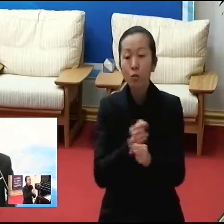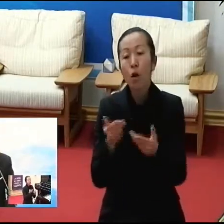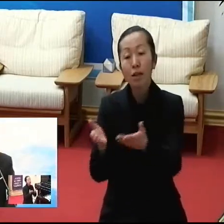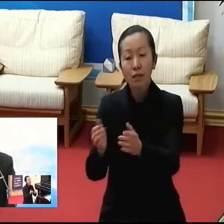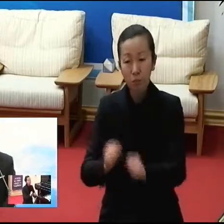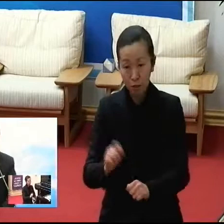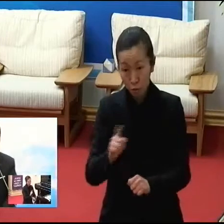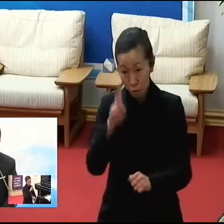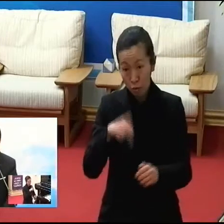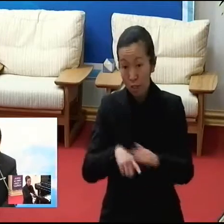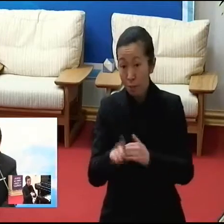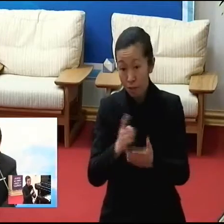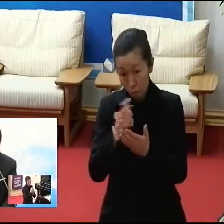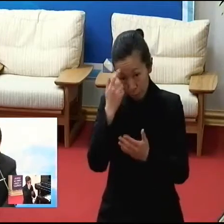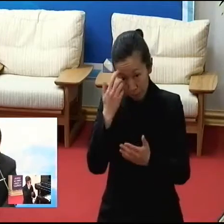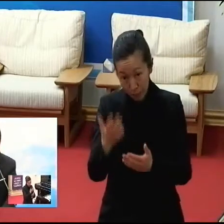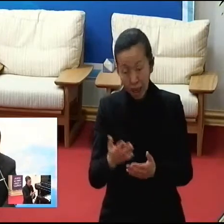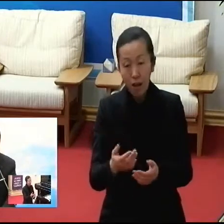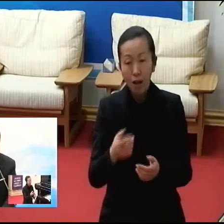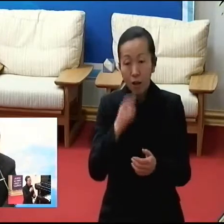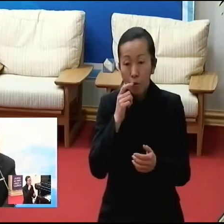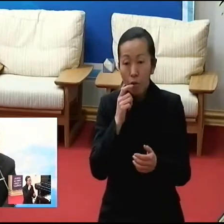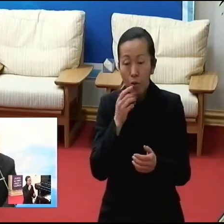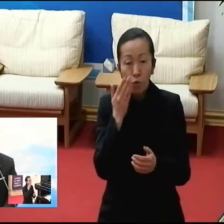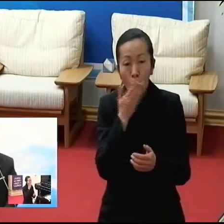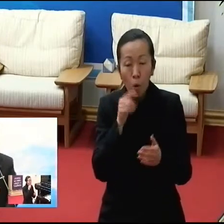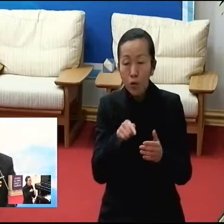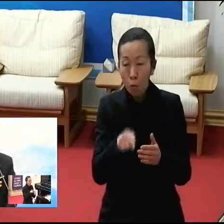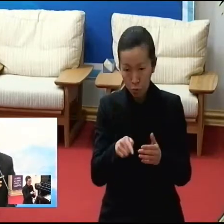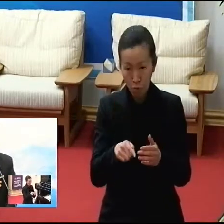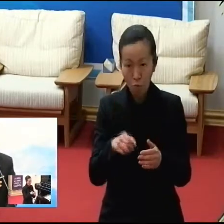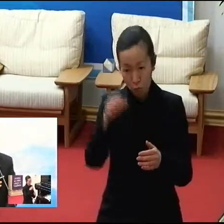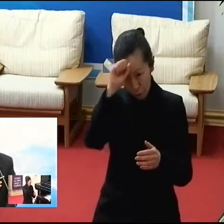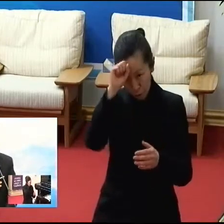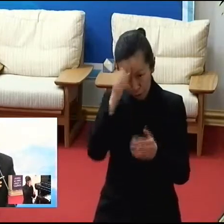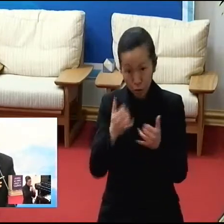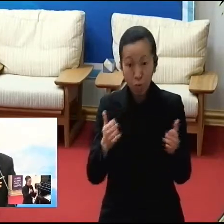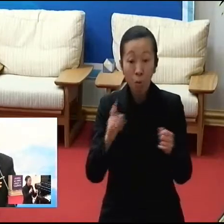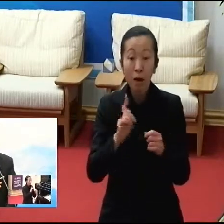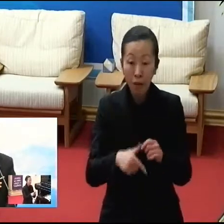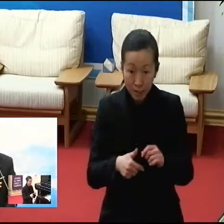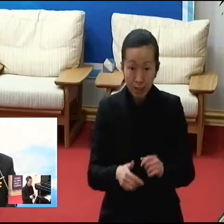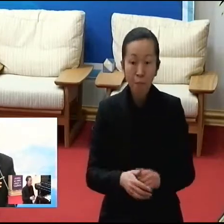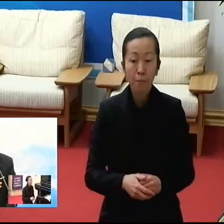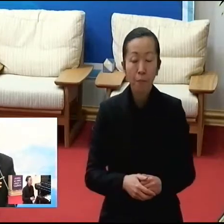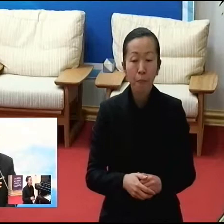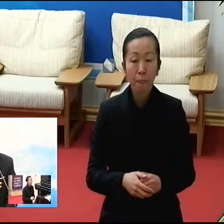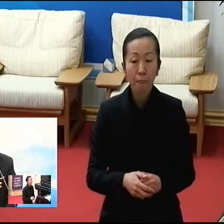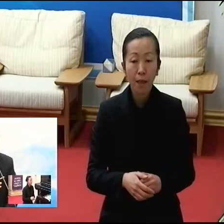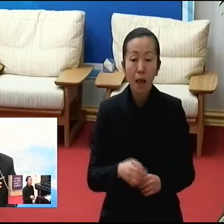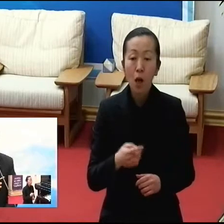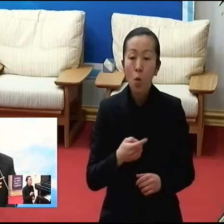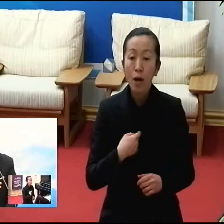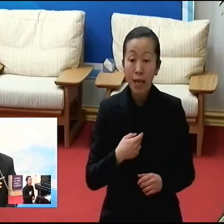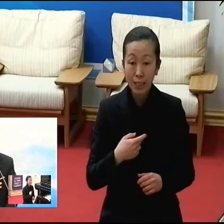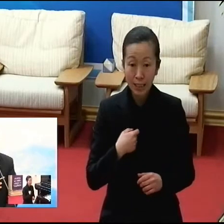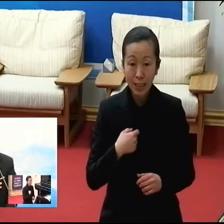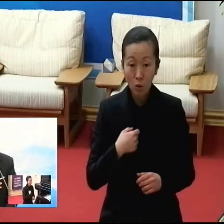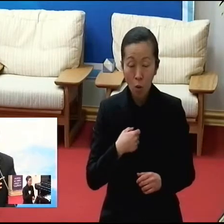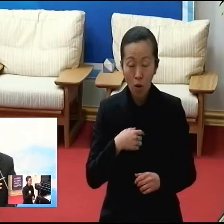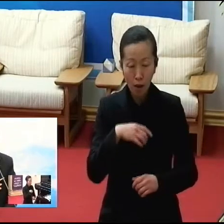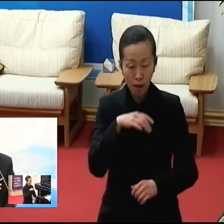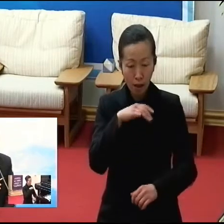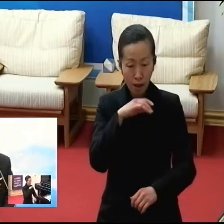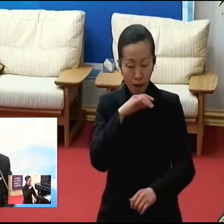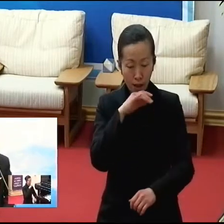と 당뇨병 환자에게 糖尿の患者に 내 혈당치는 정상으로 가고 있다. 私の血糖は